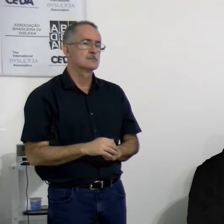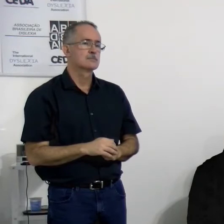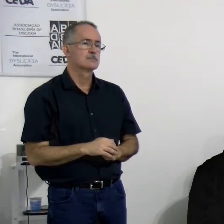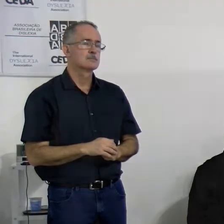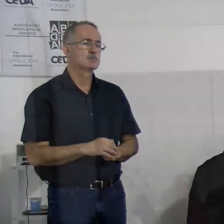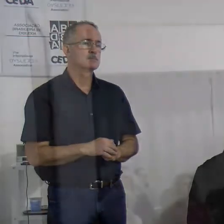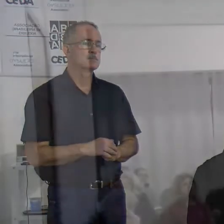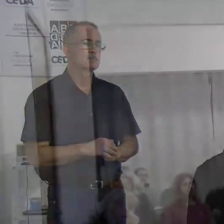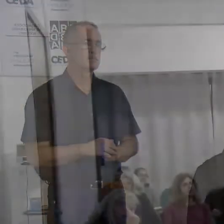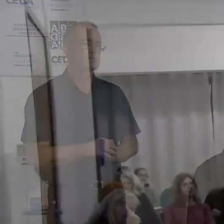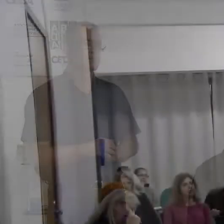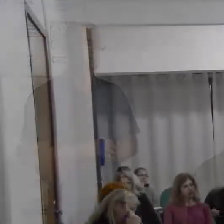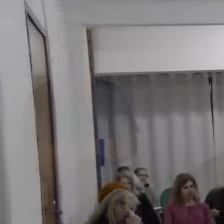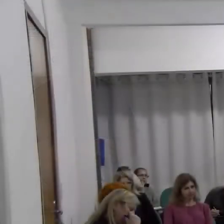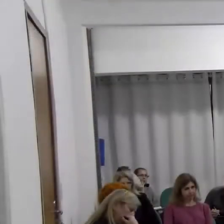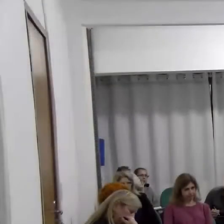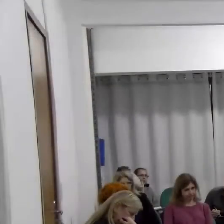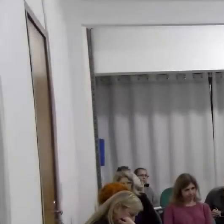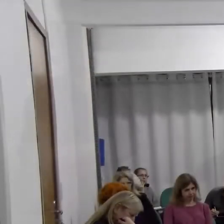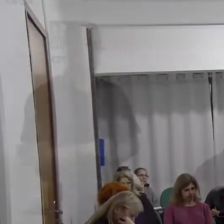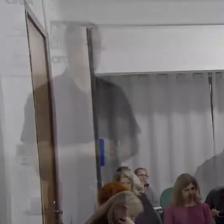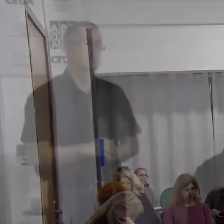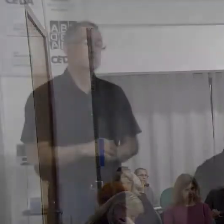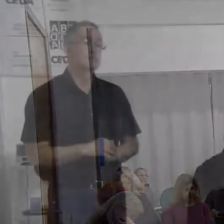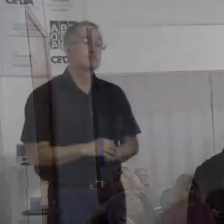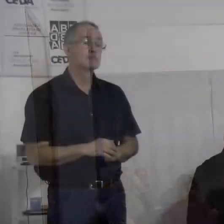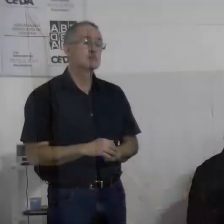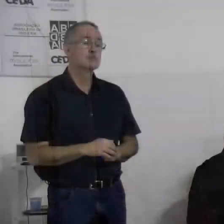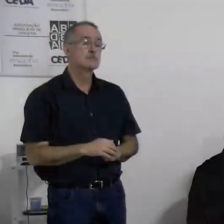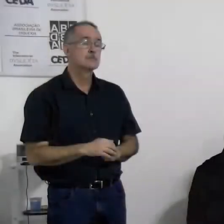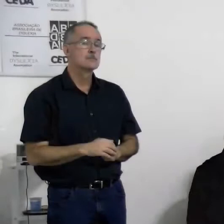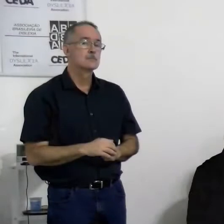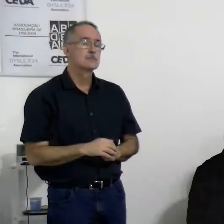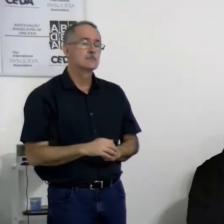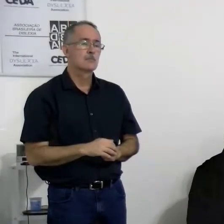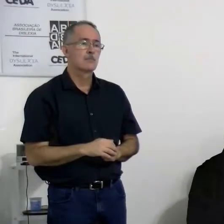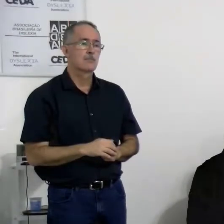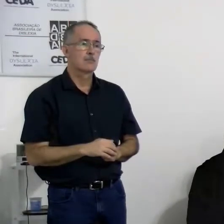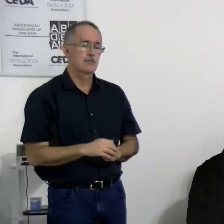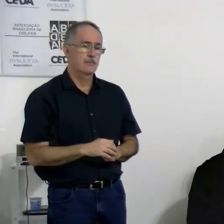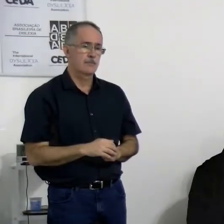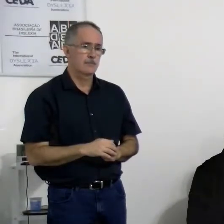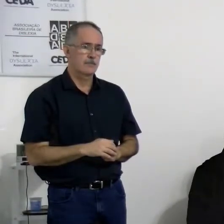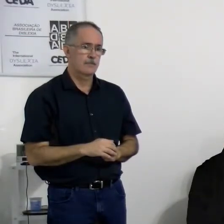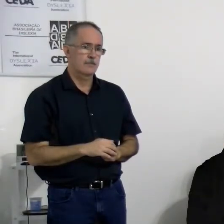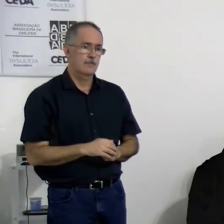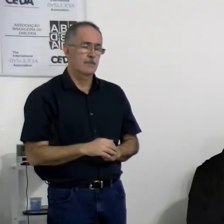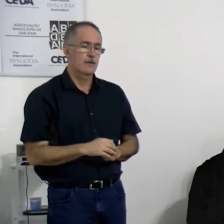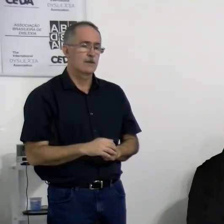We can only identify who is at risk for